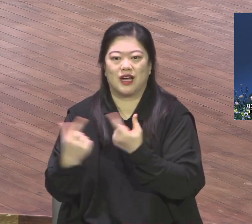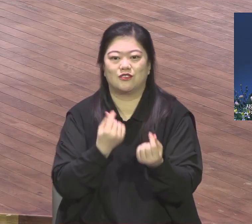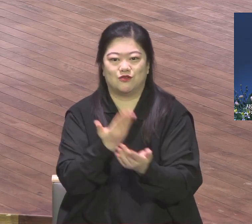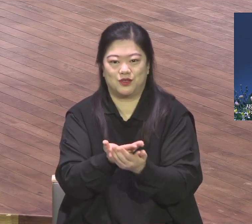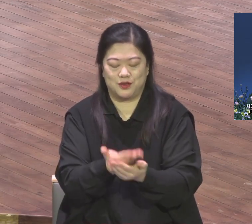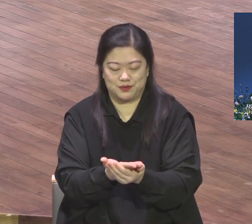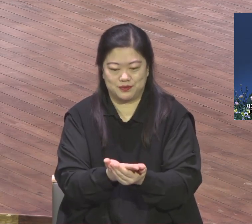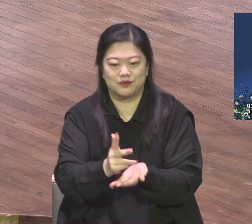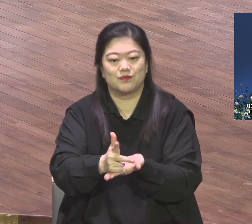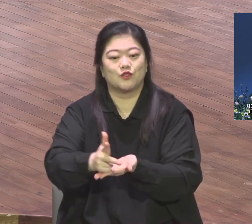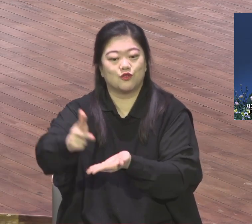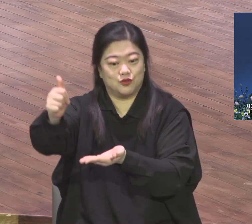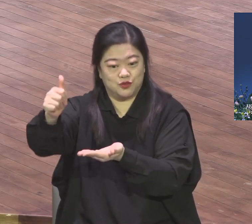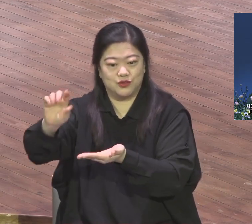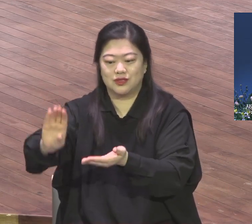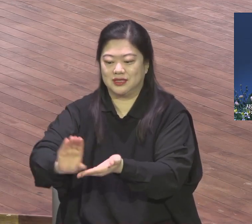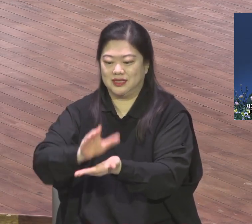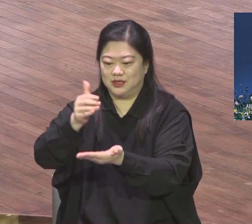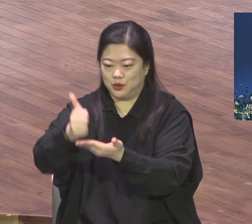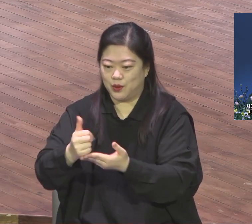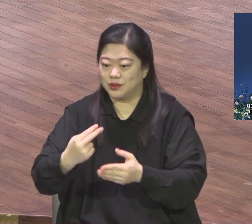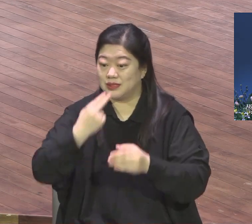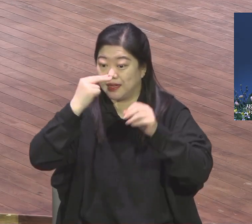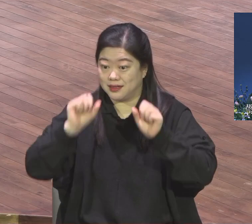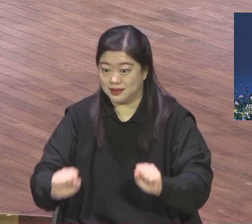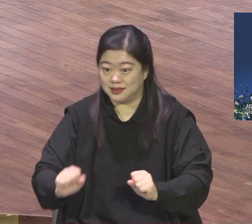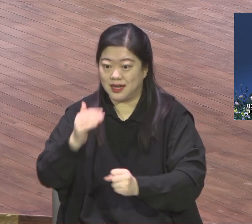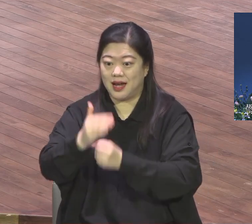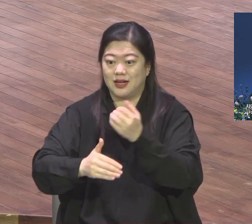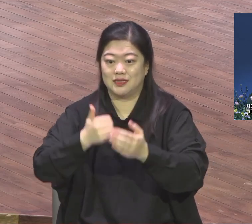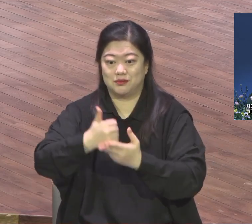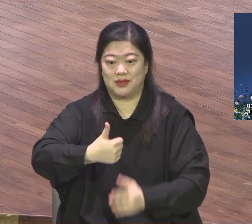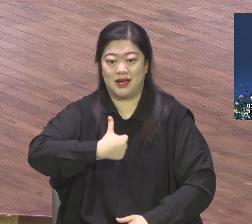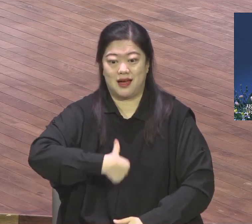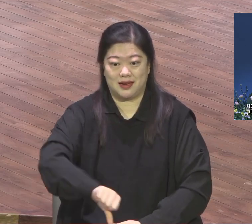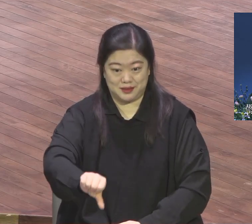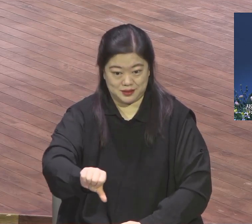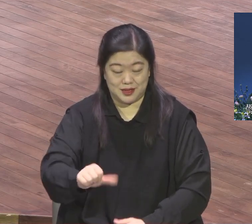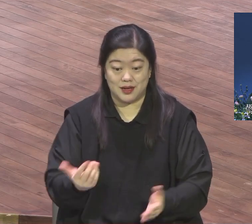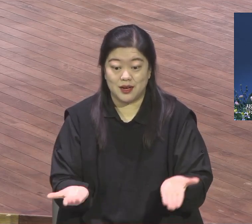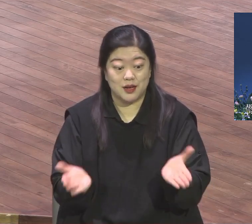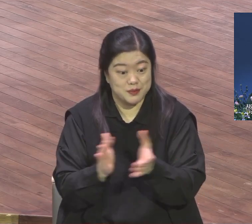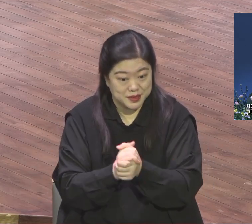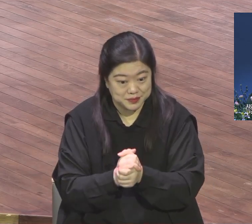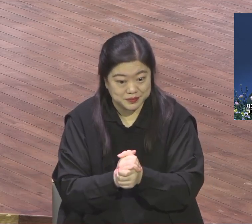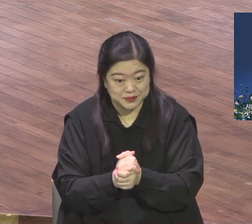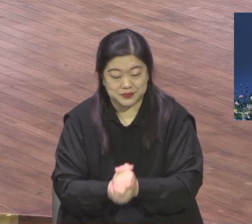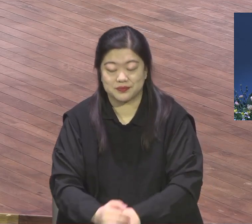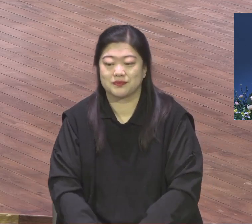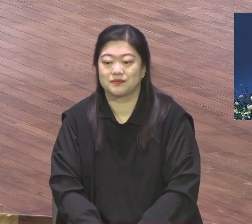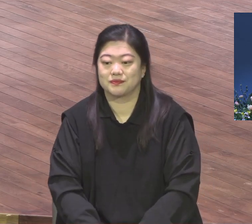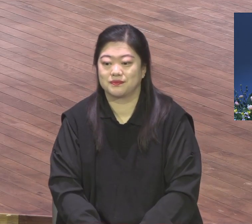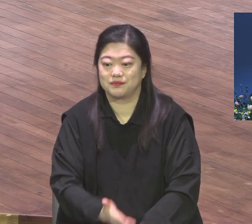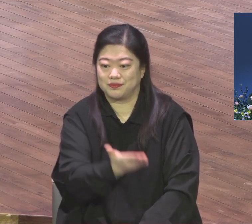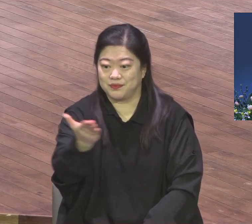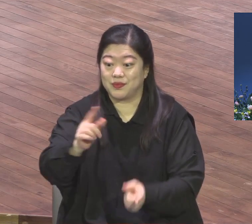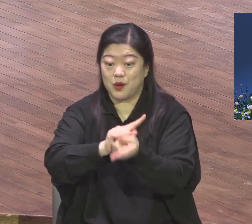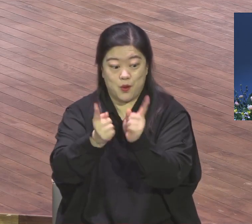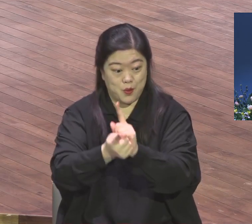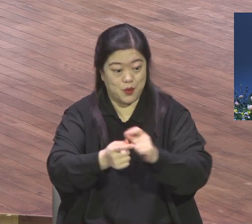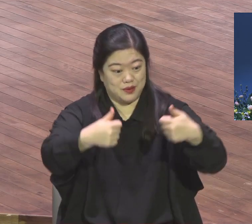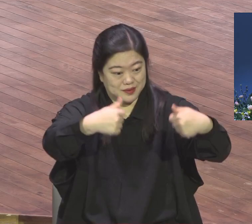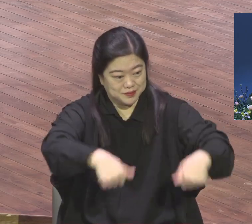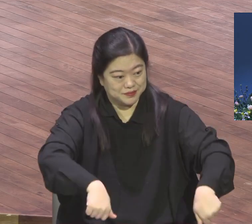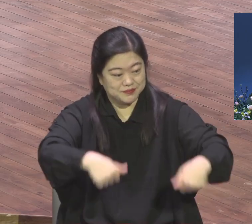갑니다. 주는 그리스도시요 살아계신 하나님의 아들이십니다. 아멘. 우리 서로 해외